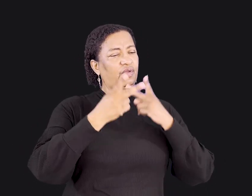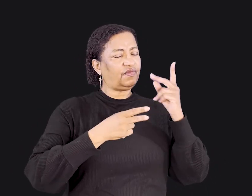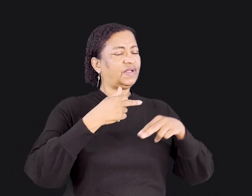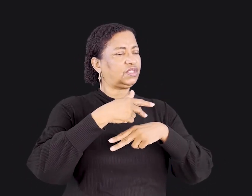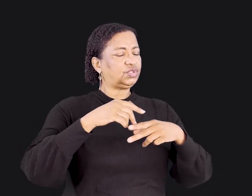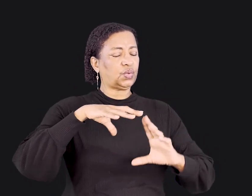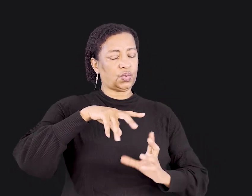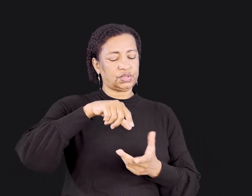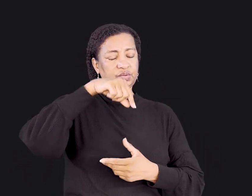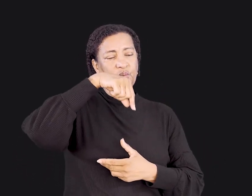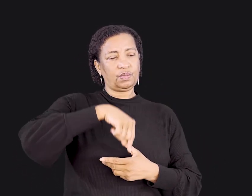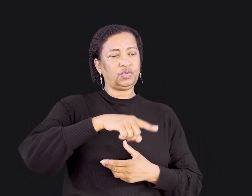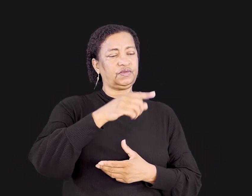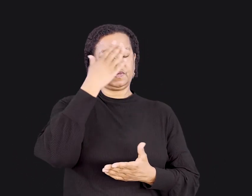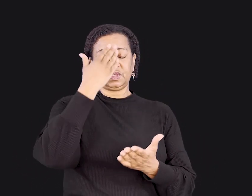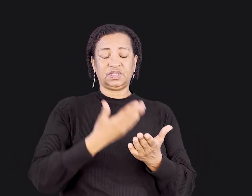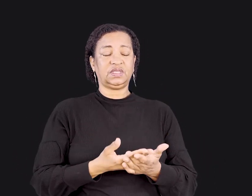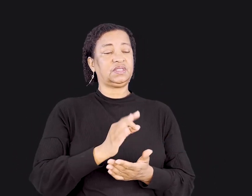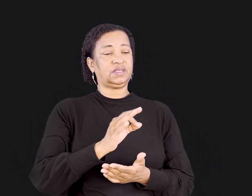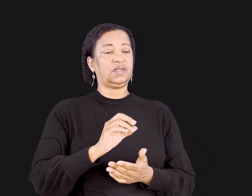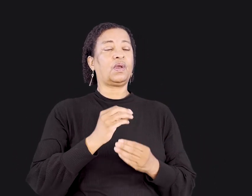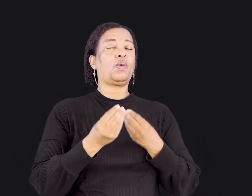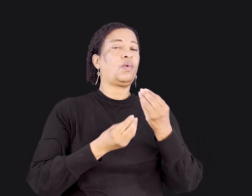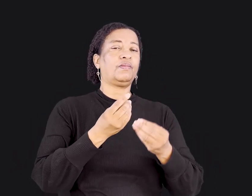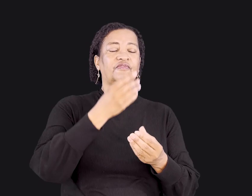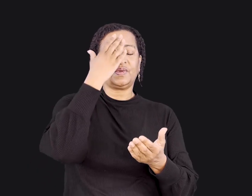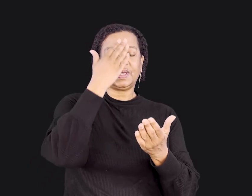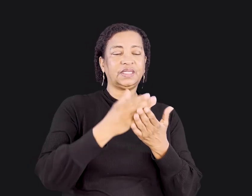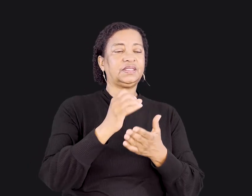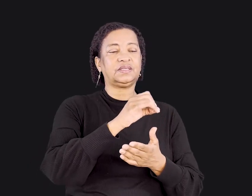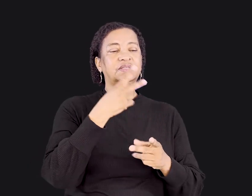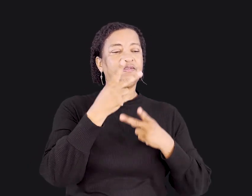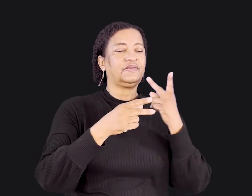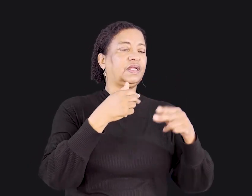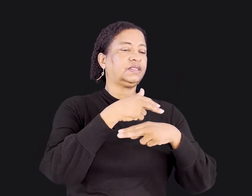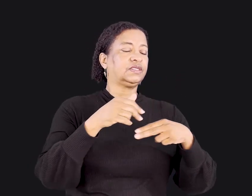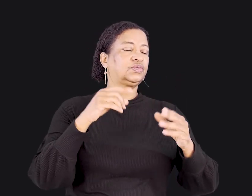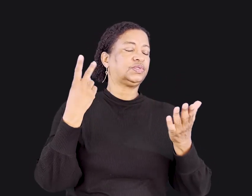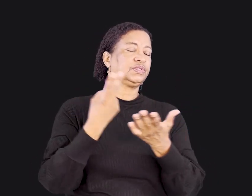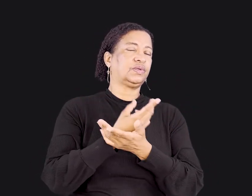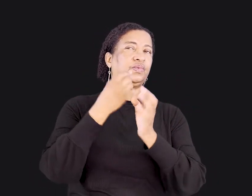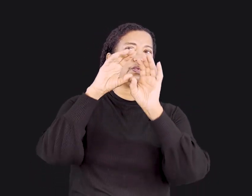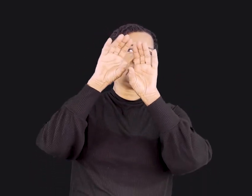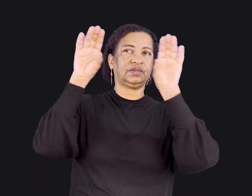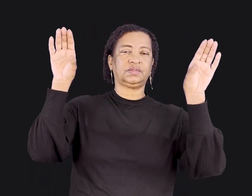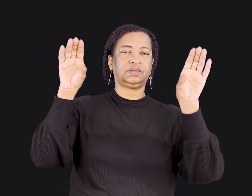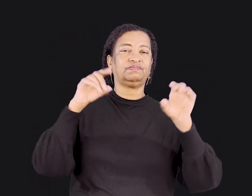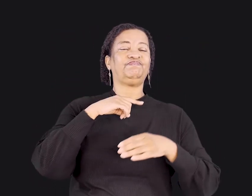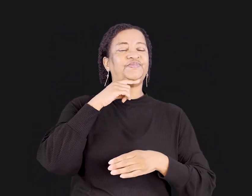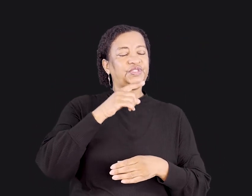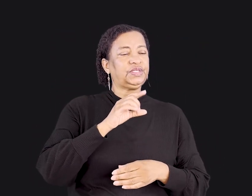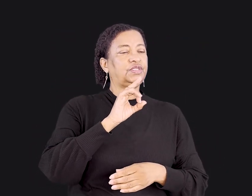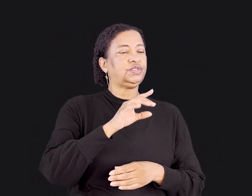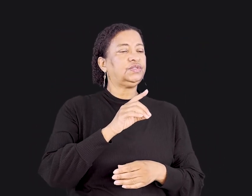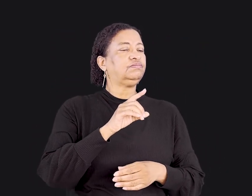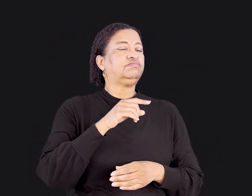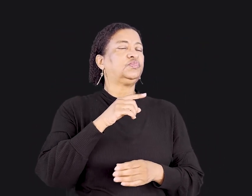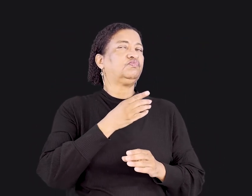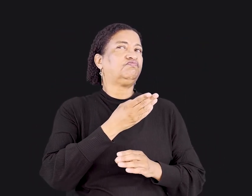creram. Como crerão se lhes falar de coisas celestiais? Ninguém jamais subiu ao céu, a não ser aquele que veio do céu, o Filho